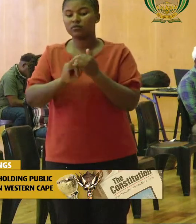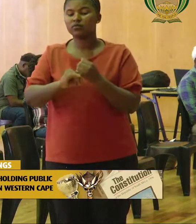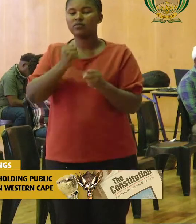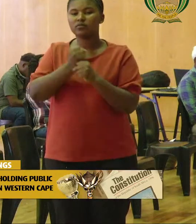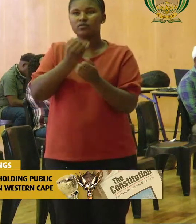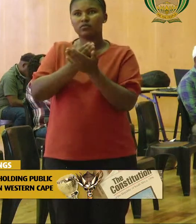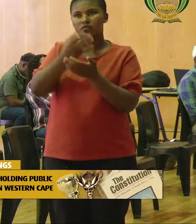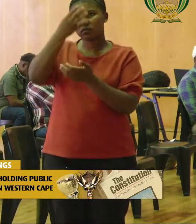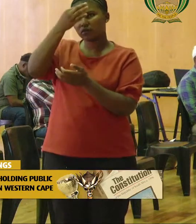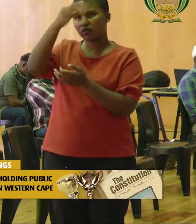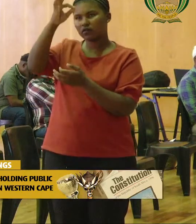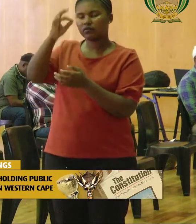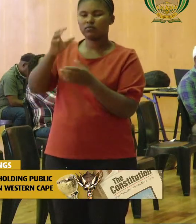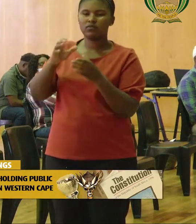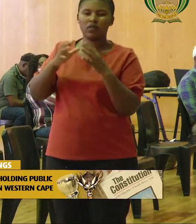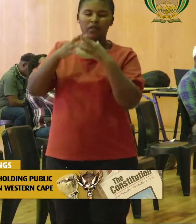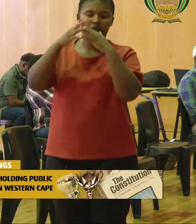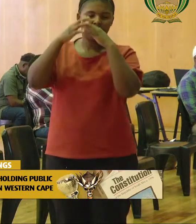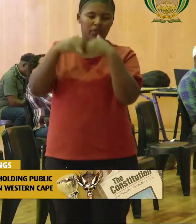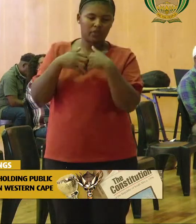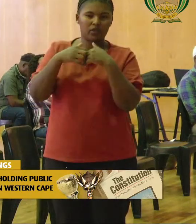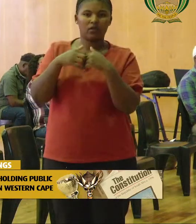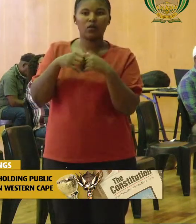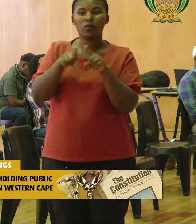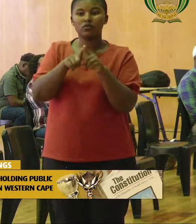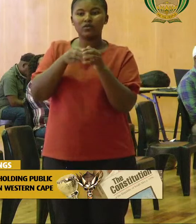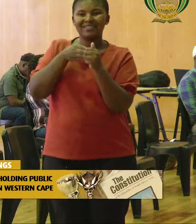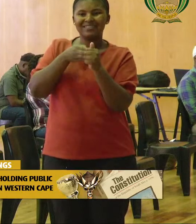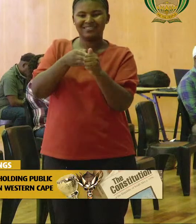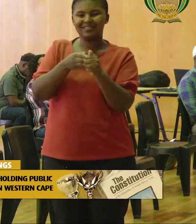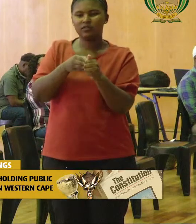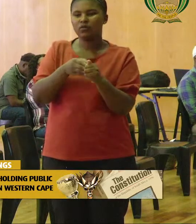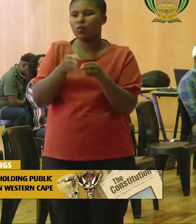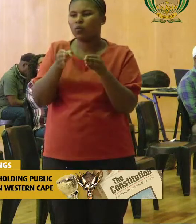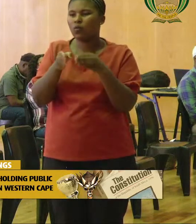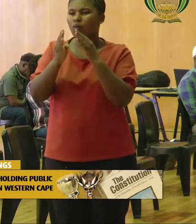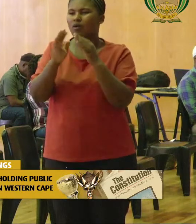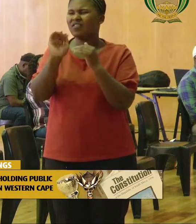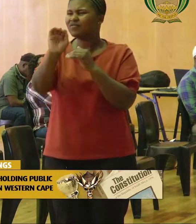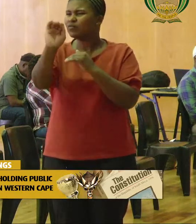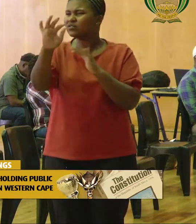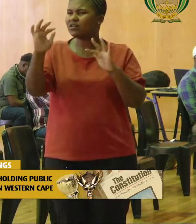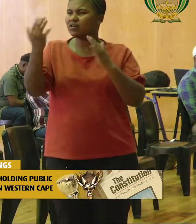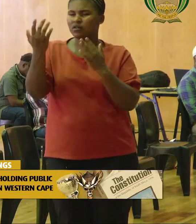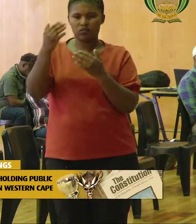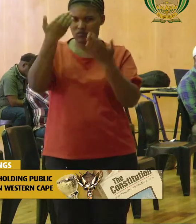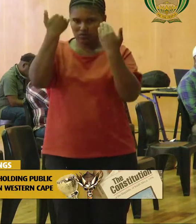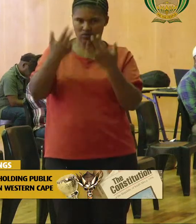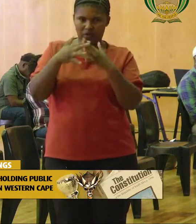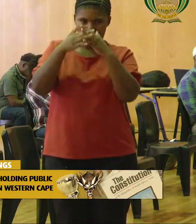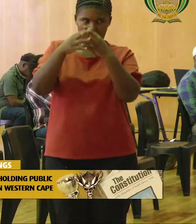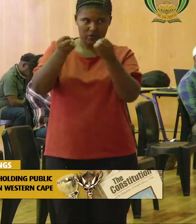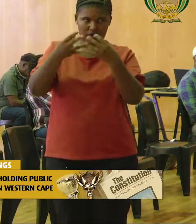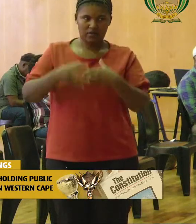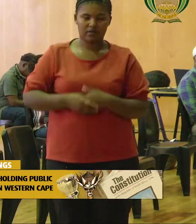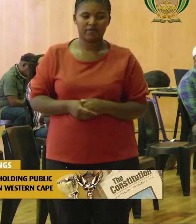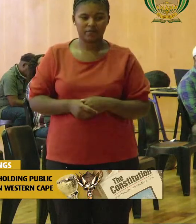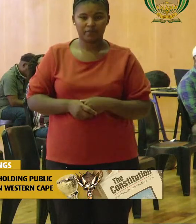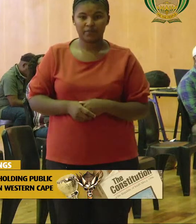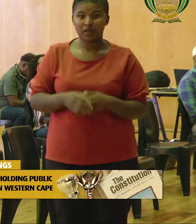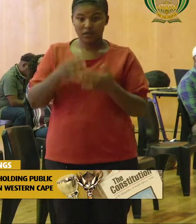norhulumente wethu angabi nalawulo okanye angabi nalo uzinzo. Ibeke ke